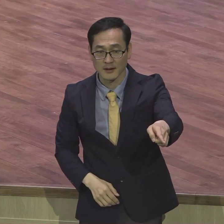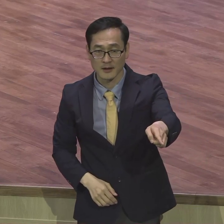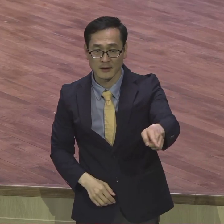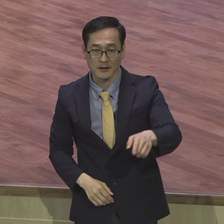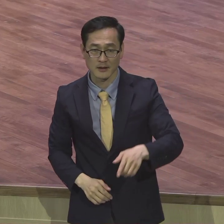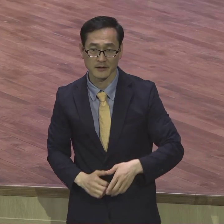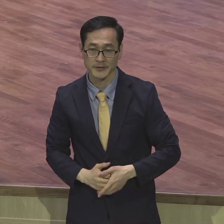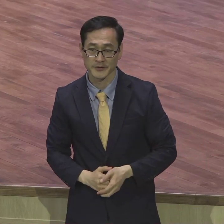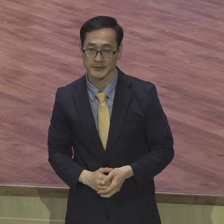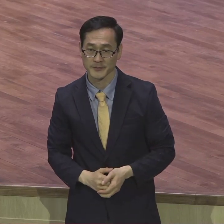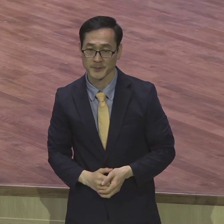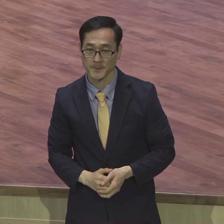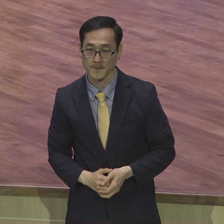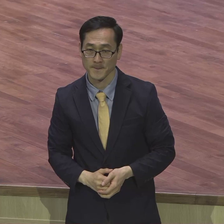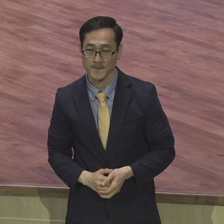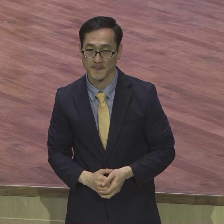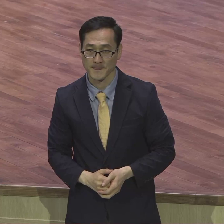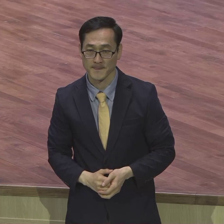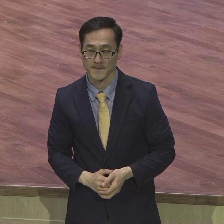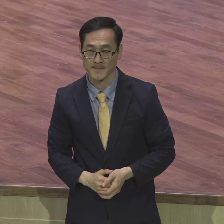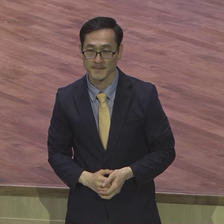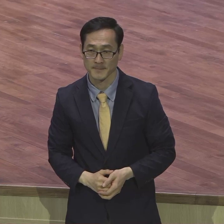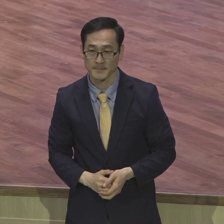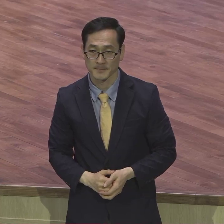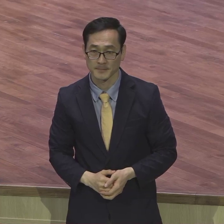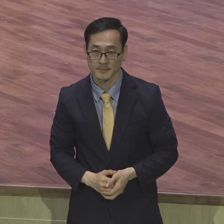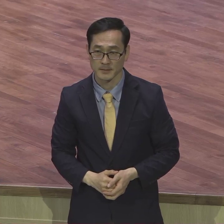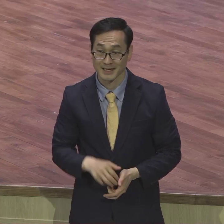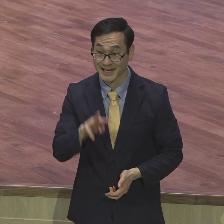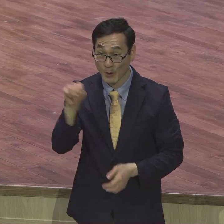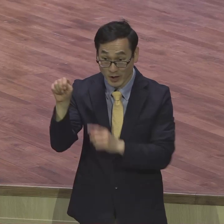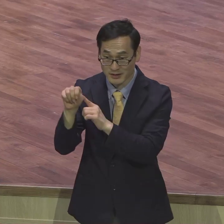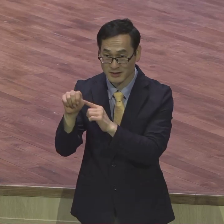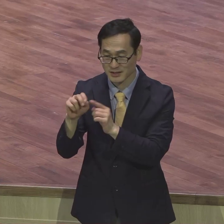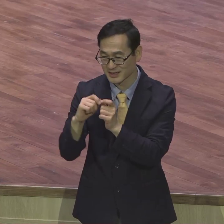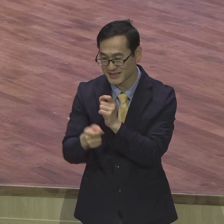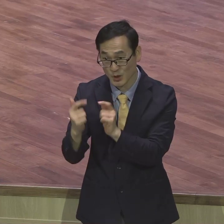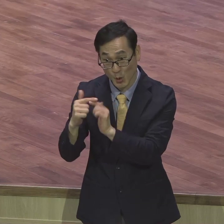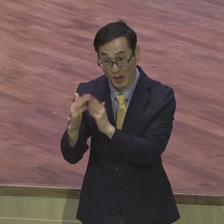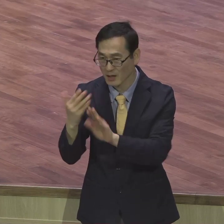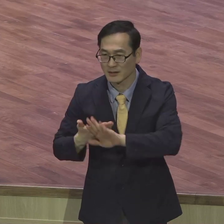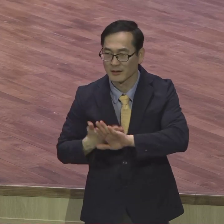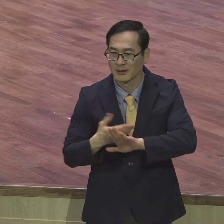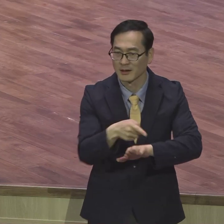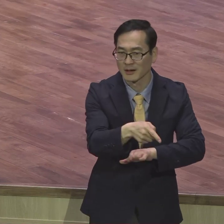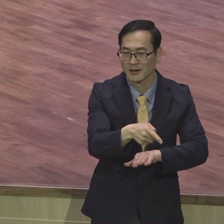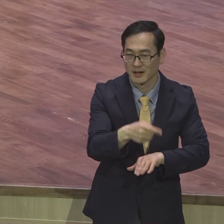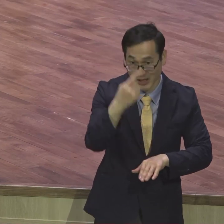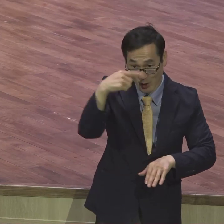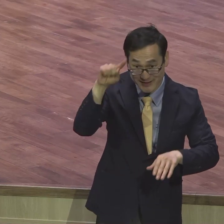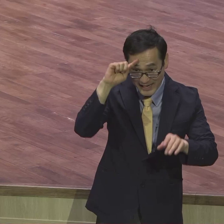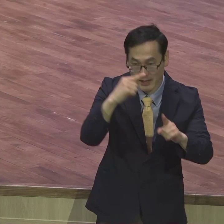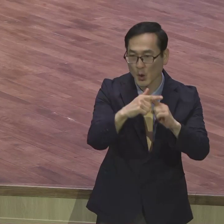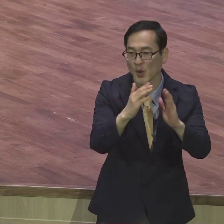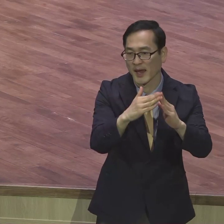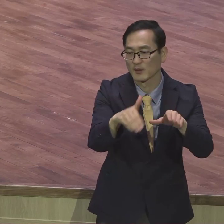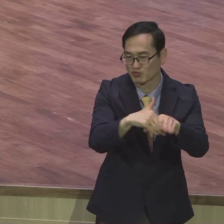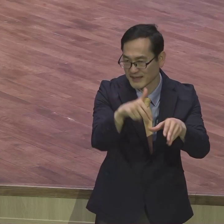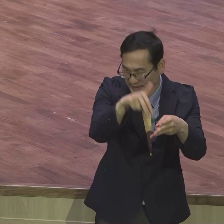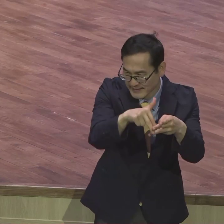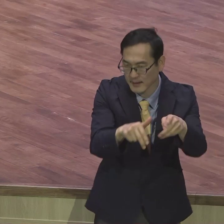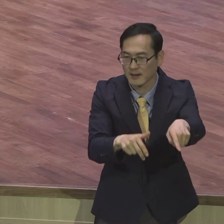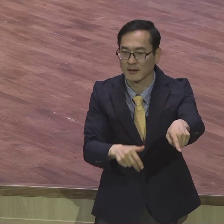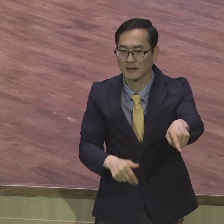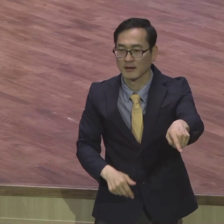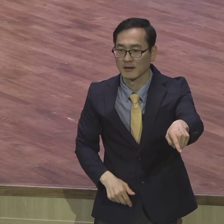교회예요. 그냥 예원 지휘 아니에요. 러시아 문화센터예요. 그 하나 세워서 복음